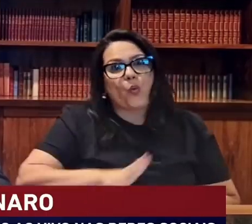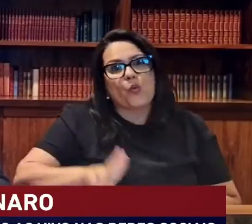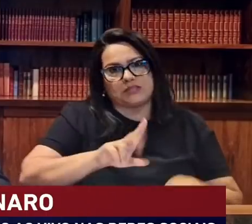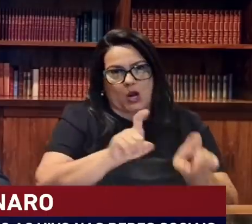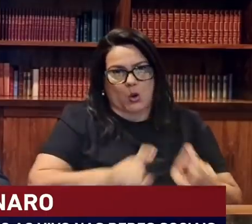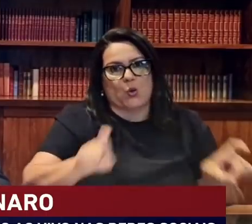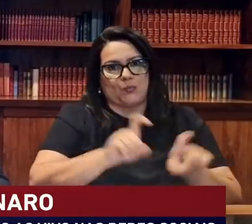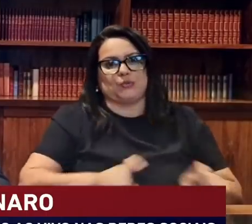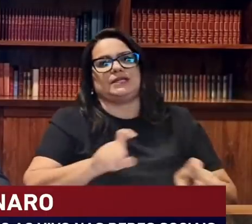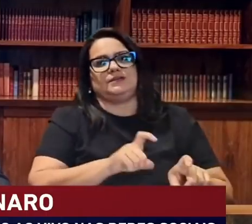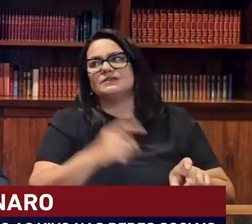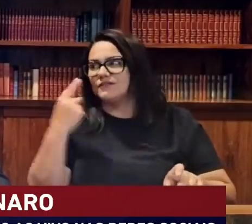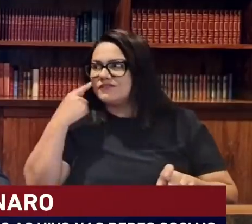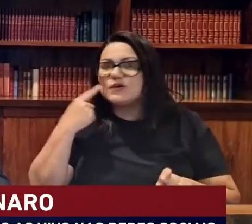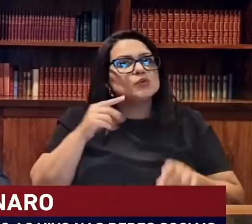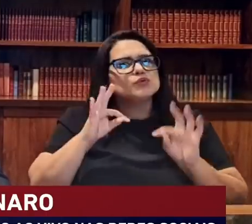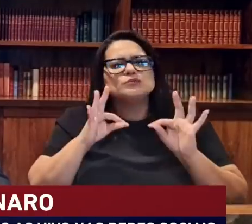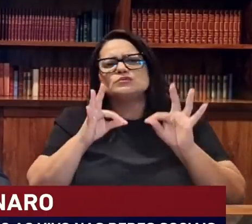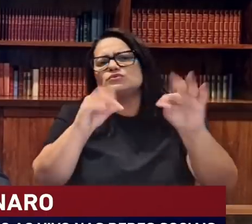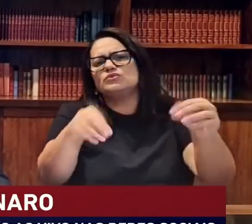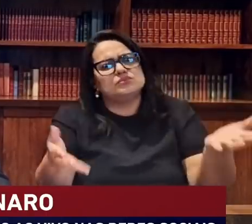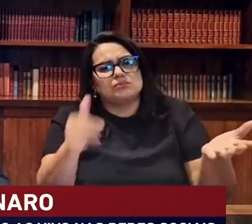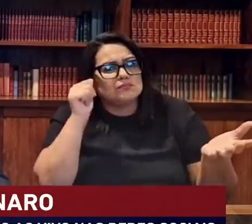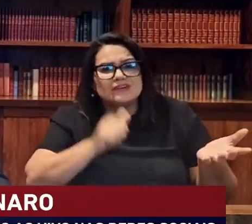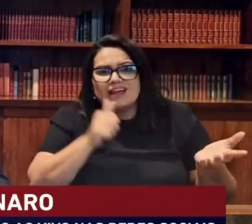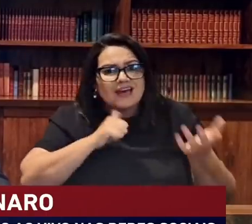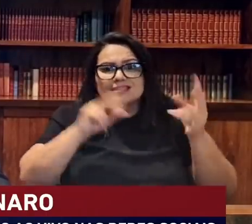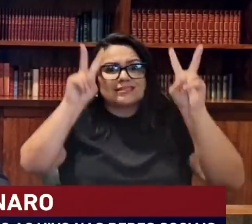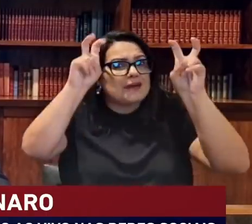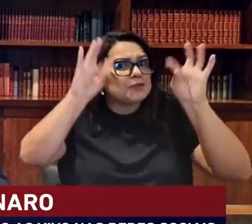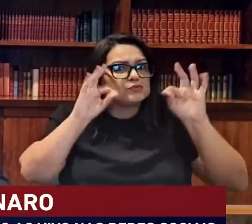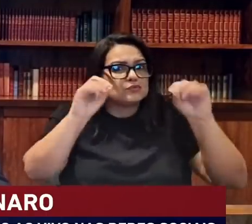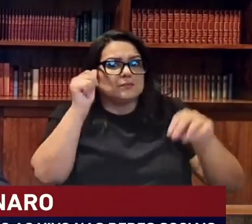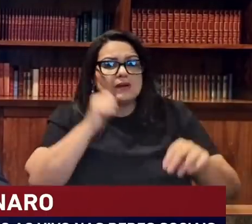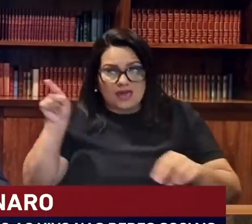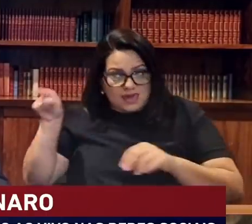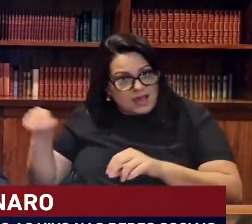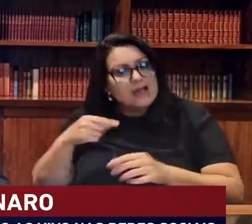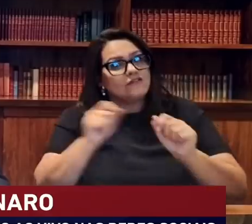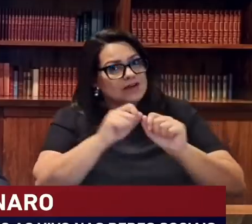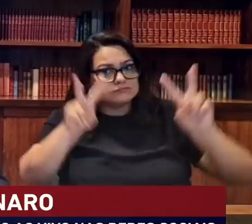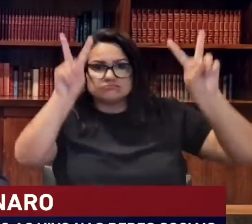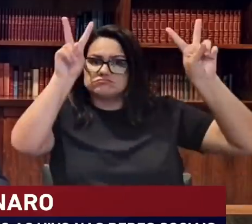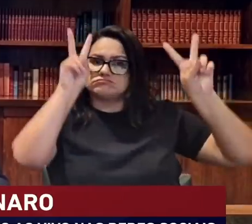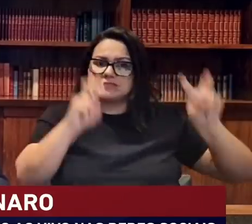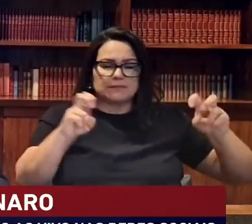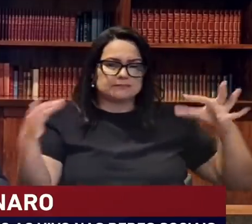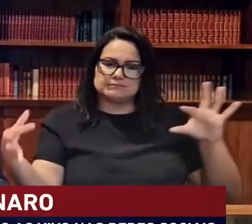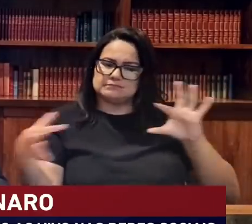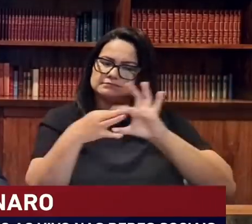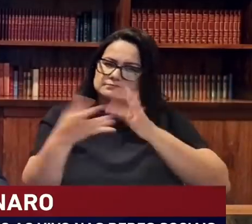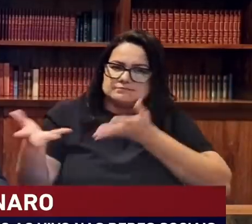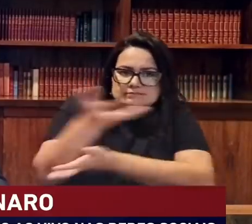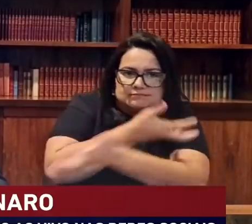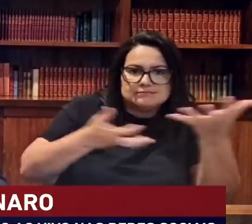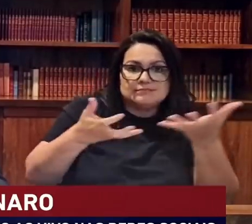um bocado puxando. Tudo é mulher neste ministério, gente, nesse governo. Esse governo faz a pauta transversal. Então, entrega